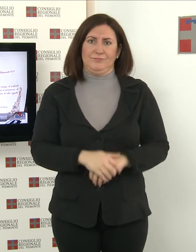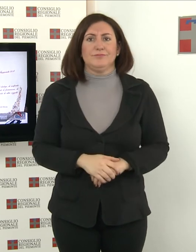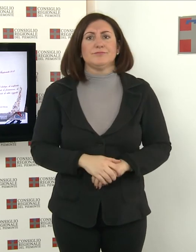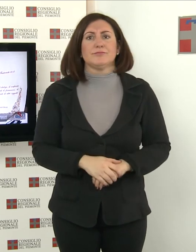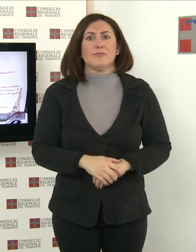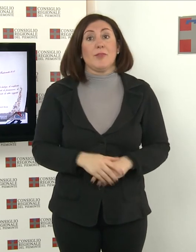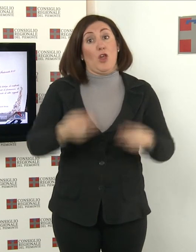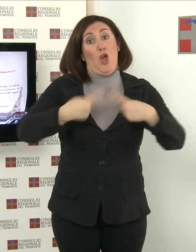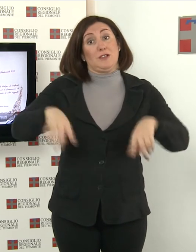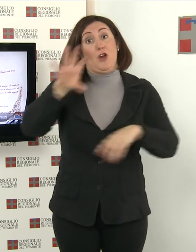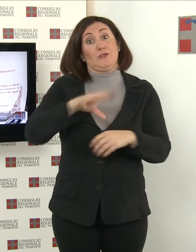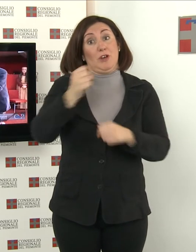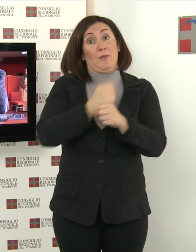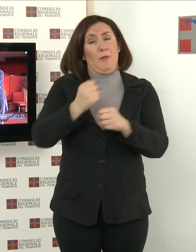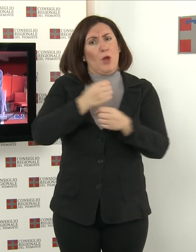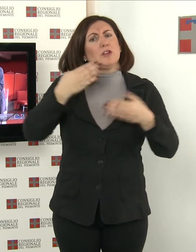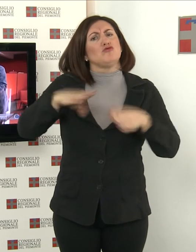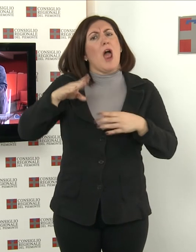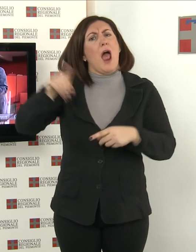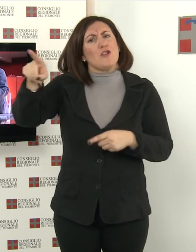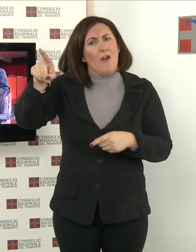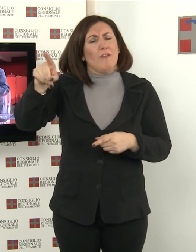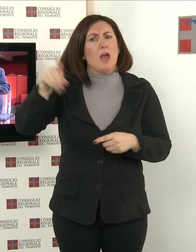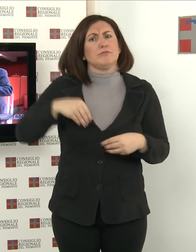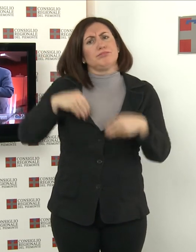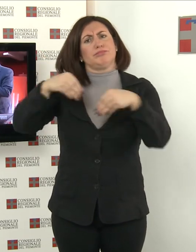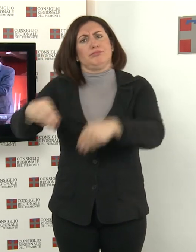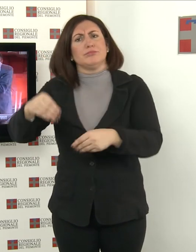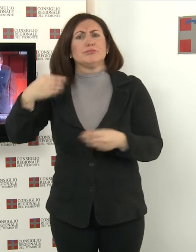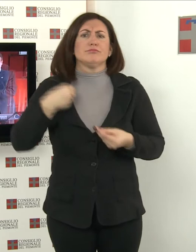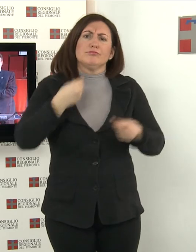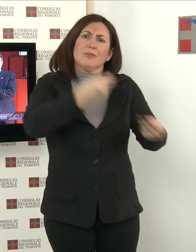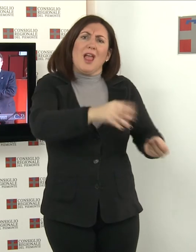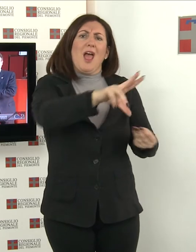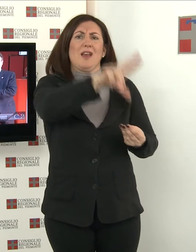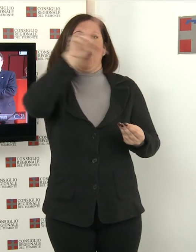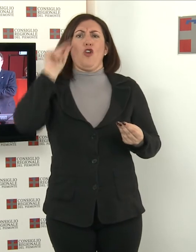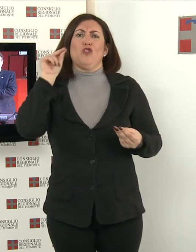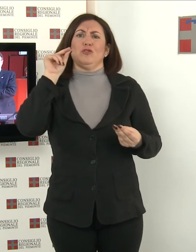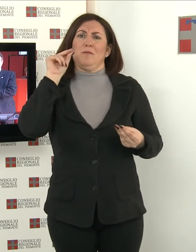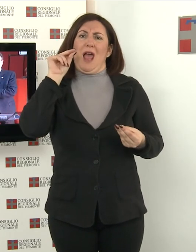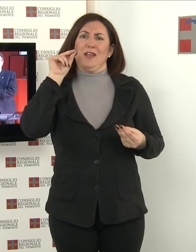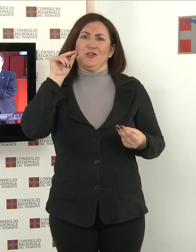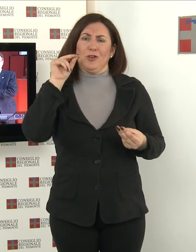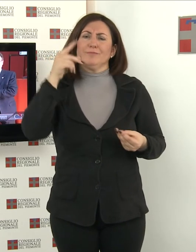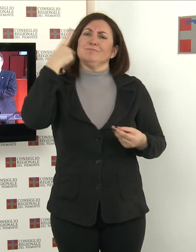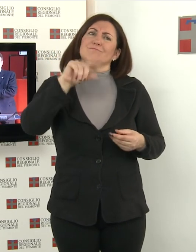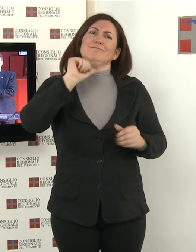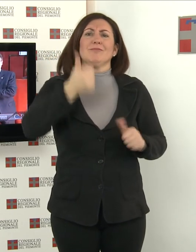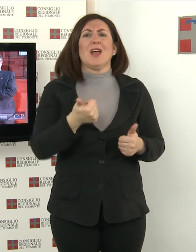ha ricevuto A Genova il riconoscimento della menzione d'onore nell'ambito del premio Chiara lubik per la fraternità la cerimonia si è